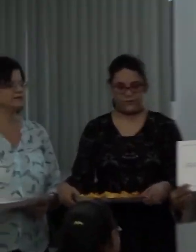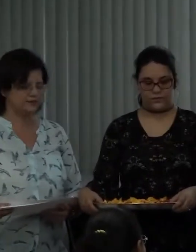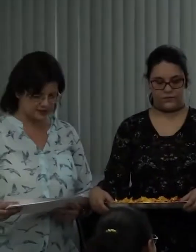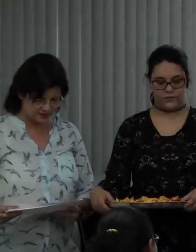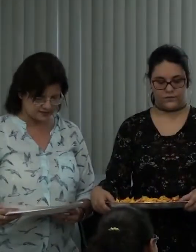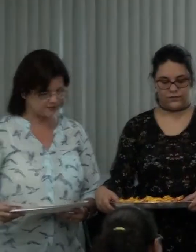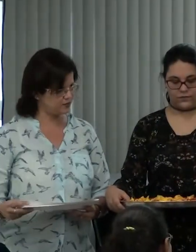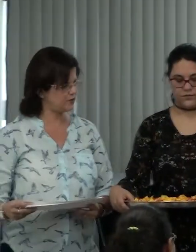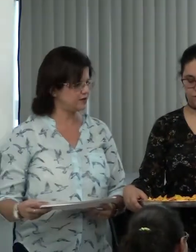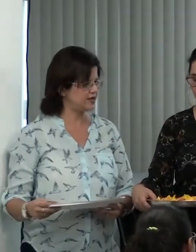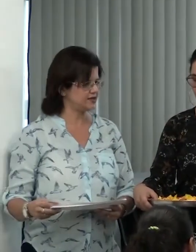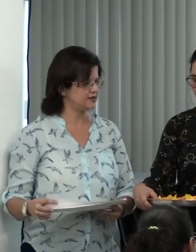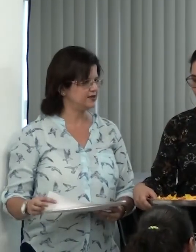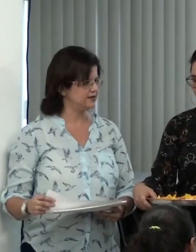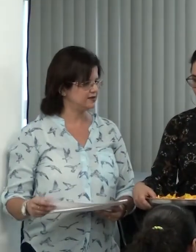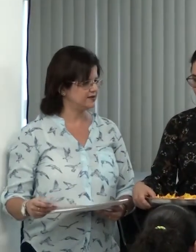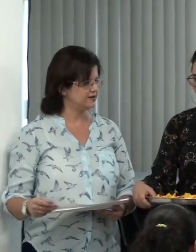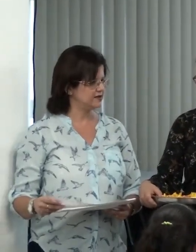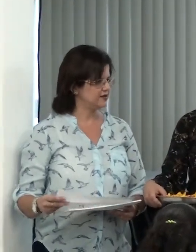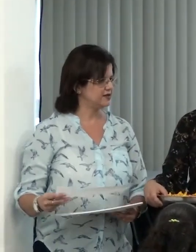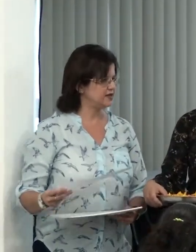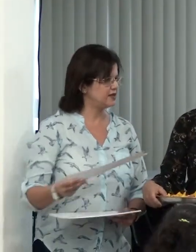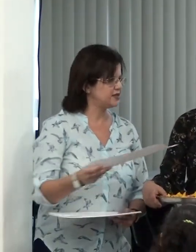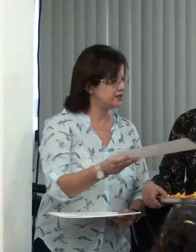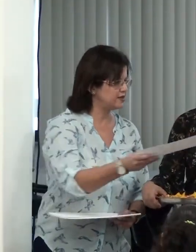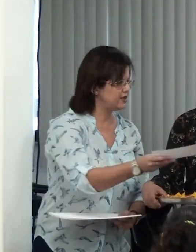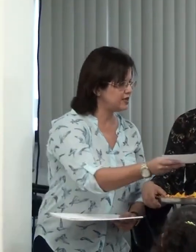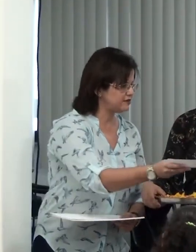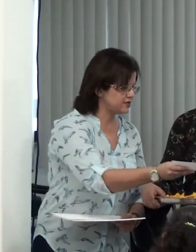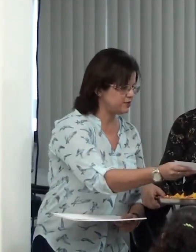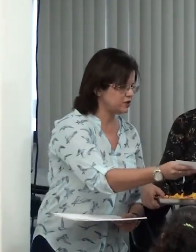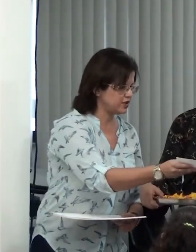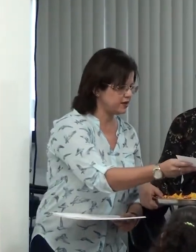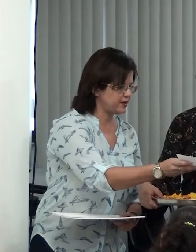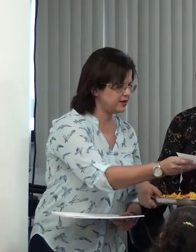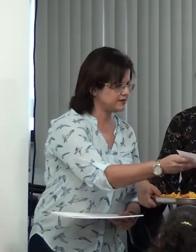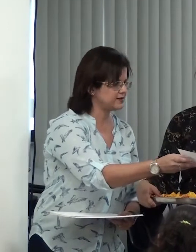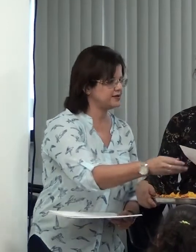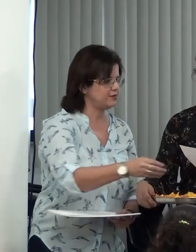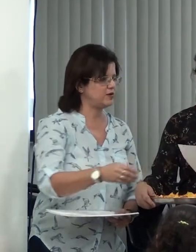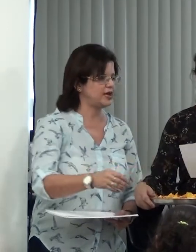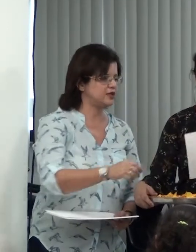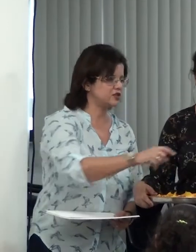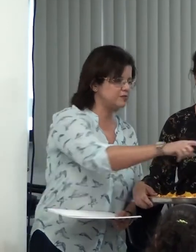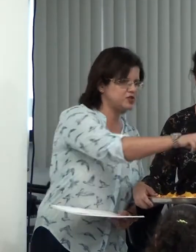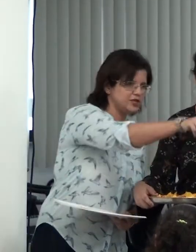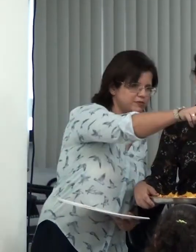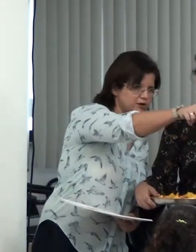do Rio de Janeiro, em relação a ensino e pesquisa. Tá? Posso.